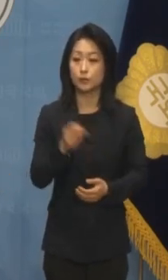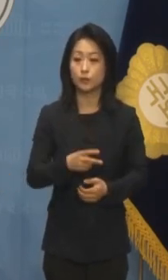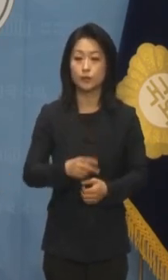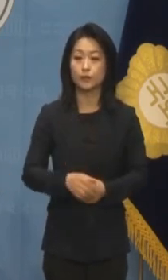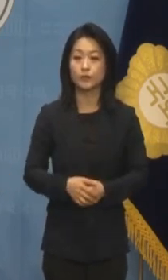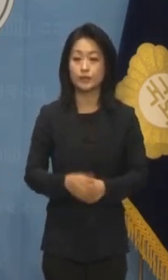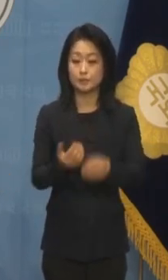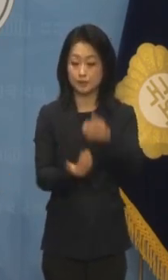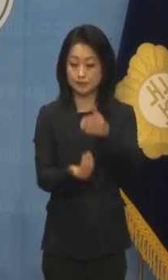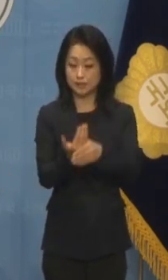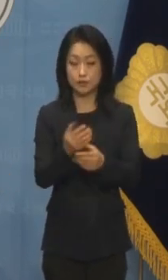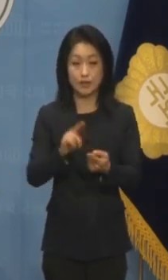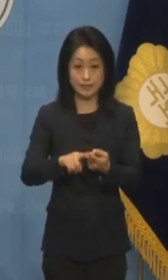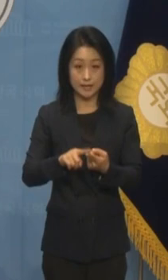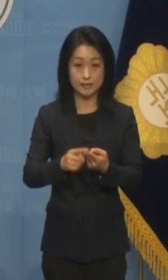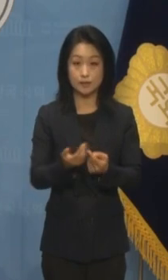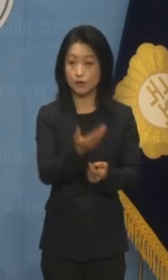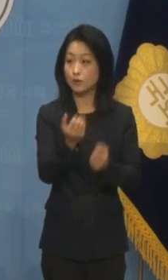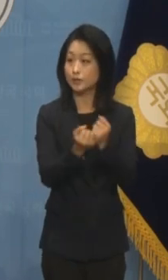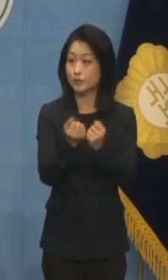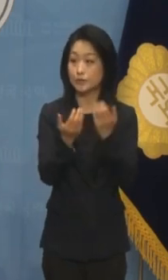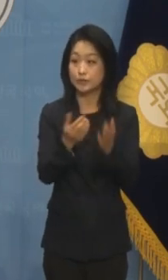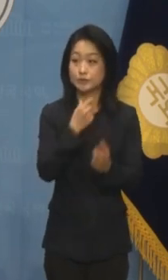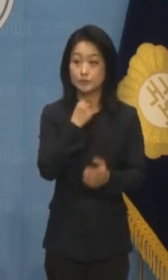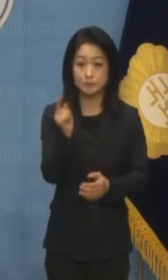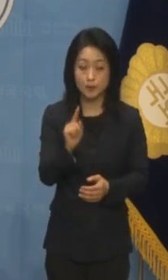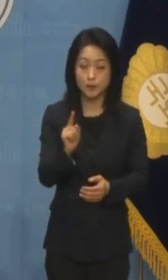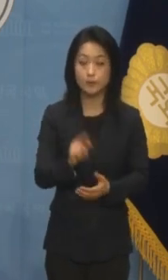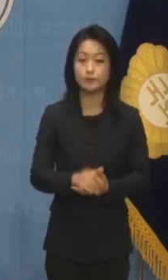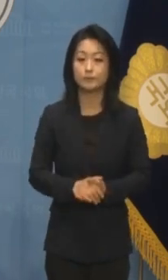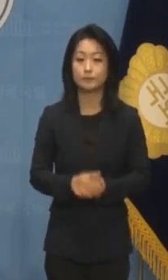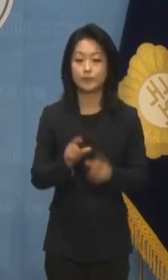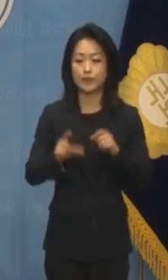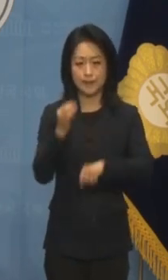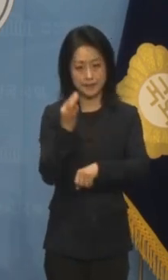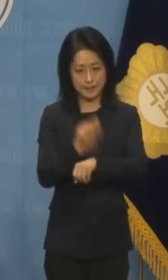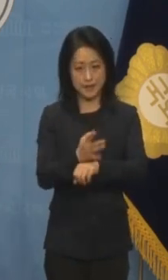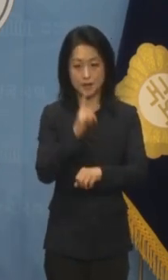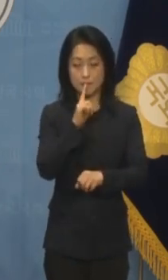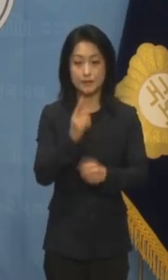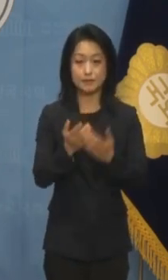아울러서 이번 사건에 대해서 이해를 돕기 위해서 제가 간단히 설명을 좀 드리겠습니다.